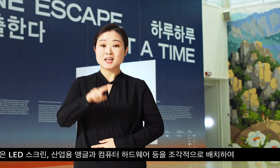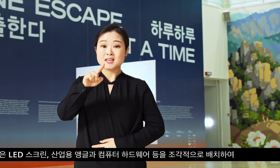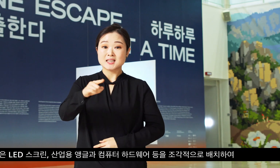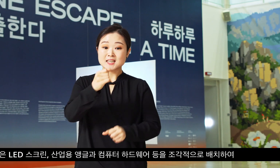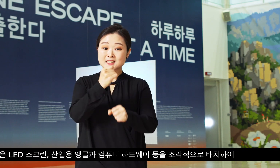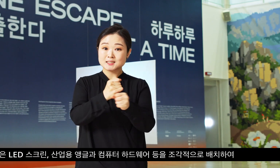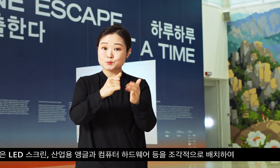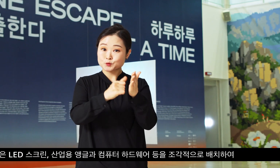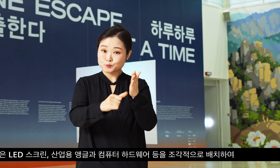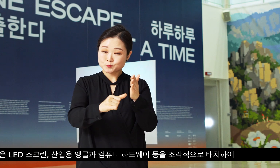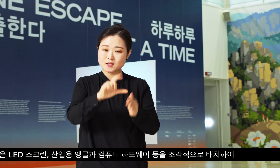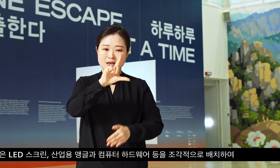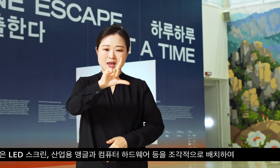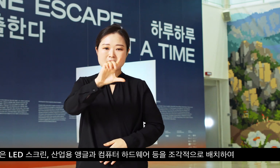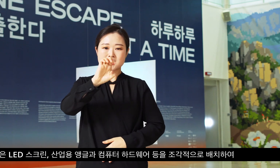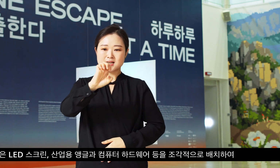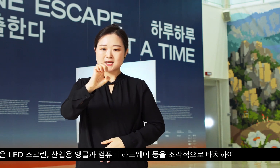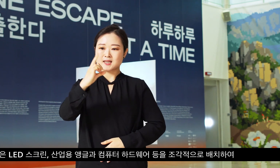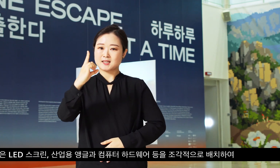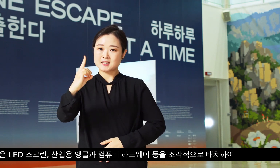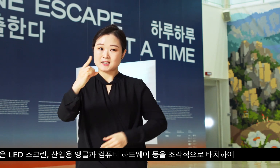이 작품은 LED 스크린,